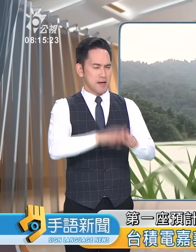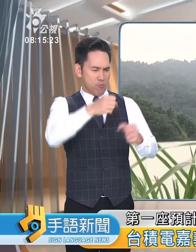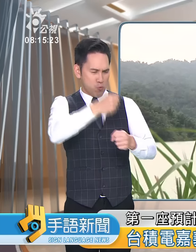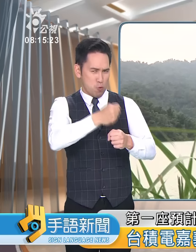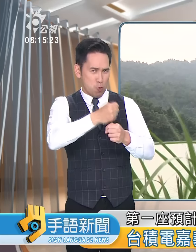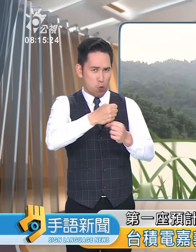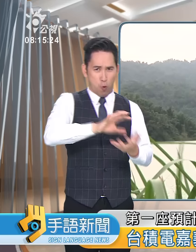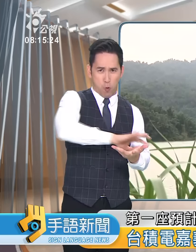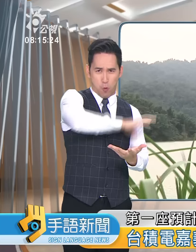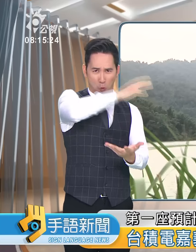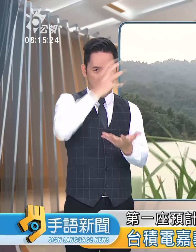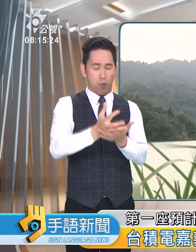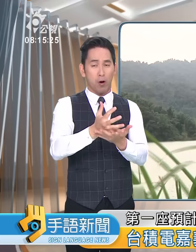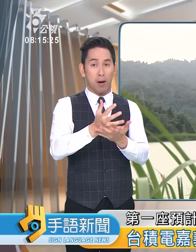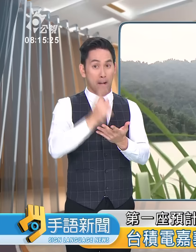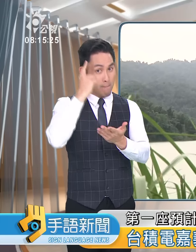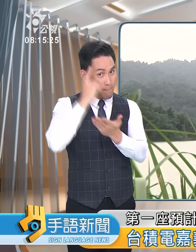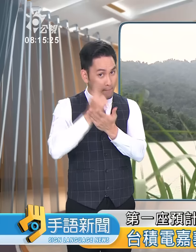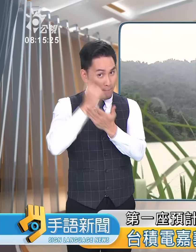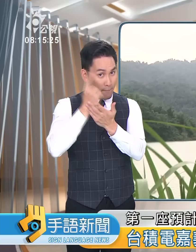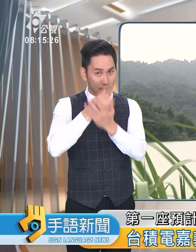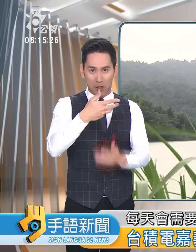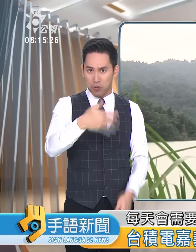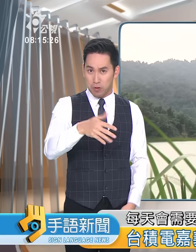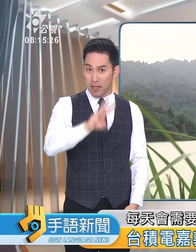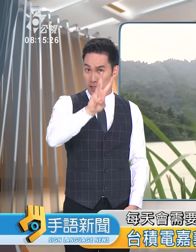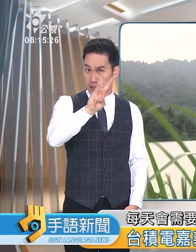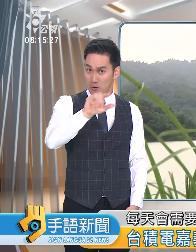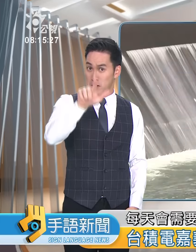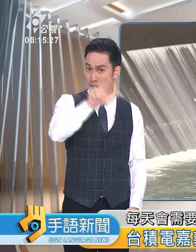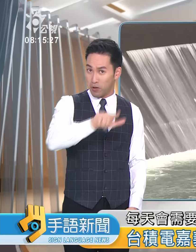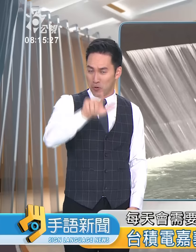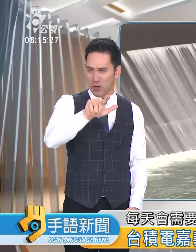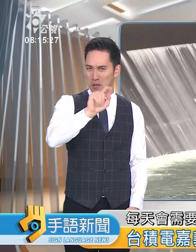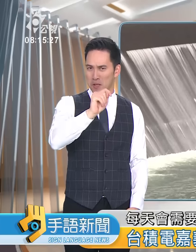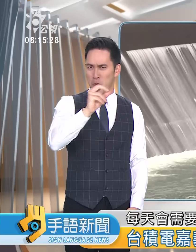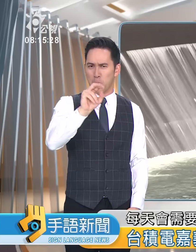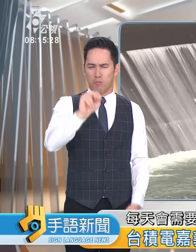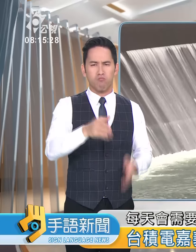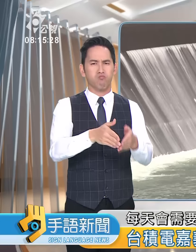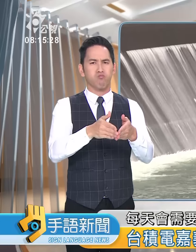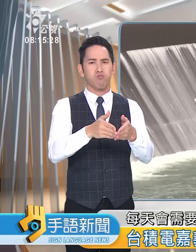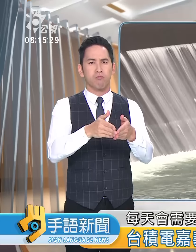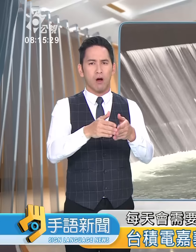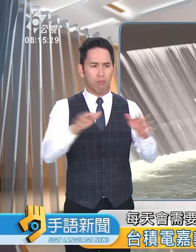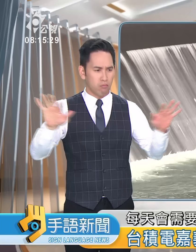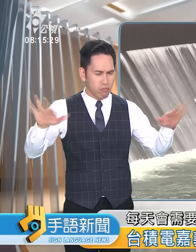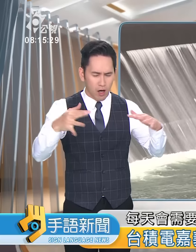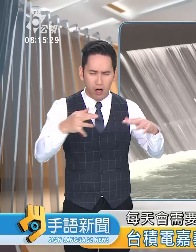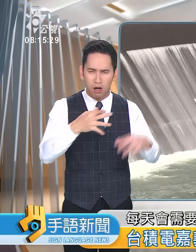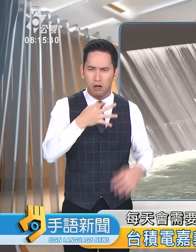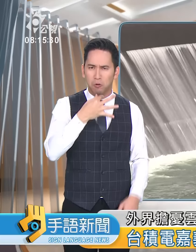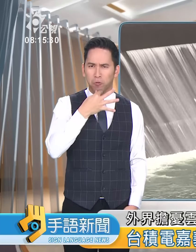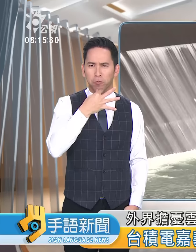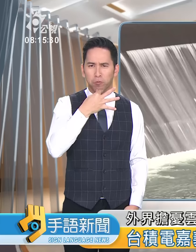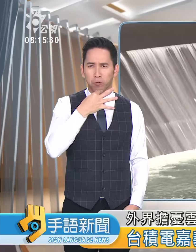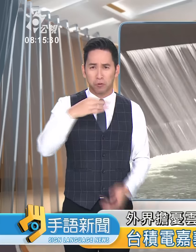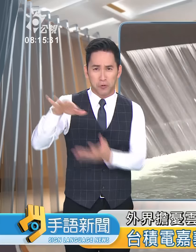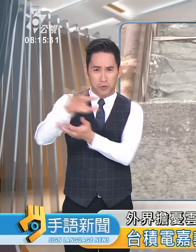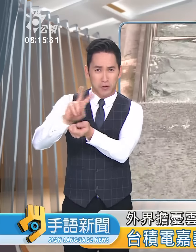在2028年量产，每天会需要3.6万吨的用水。外界担忧云